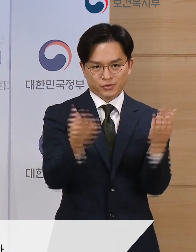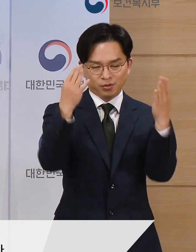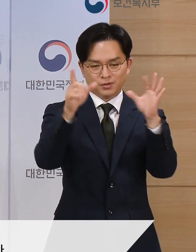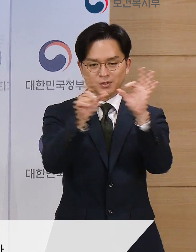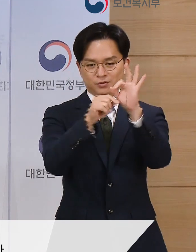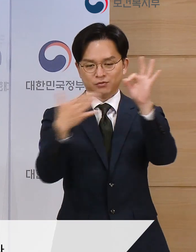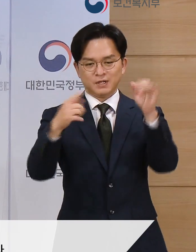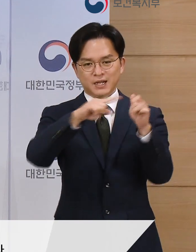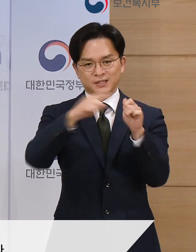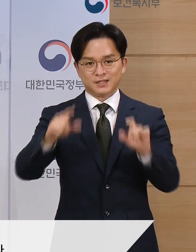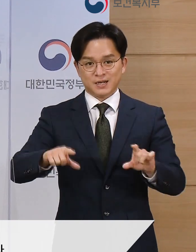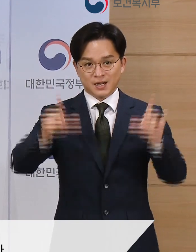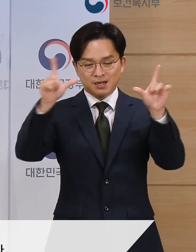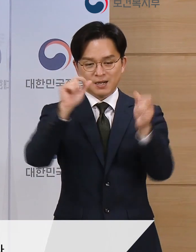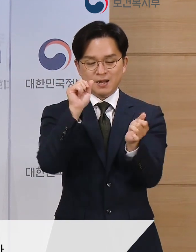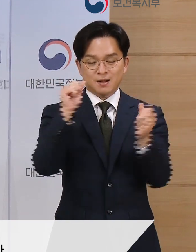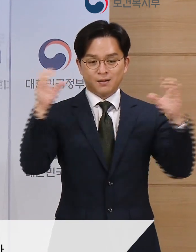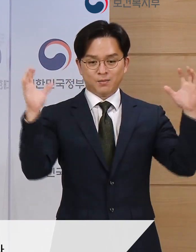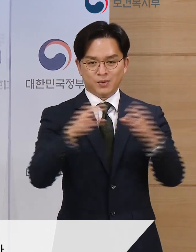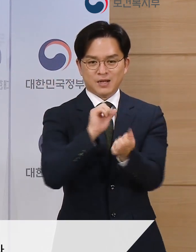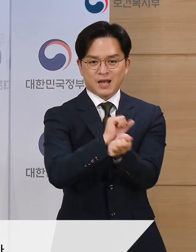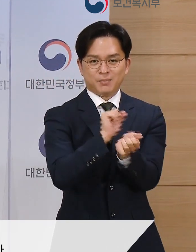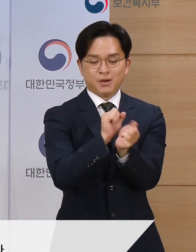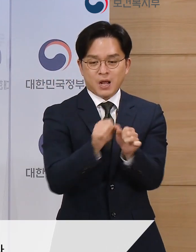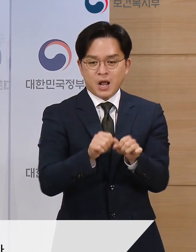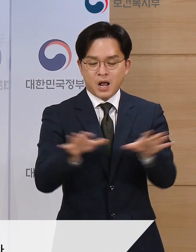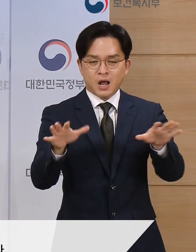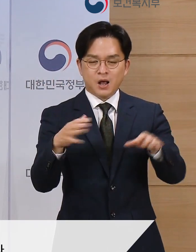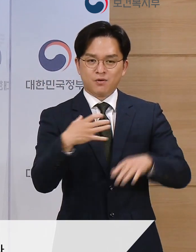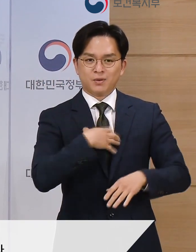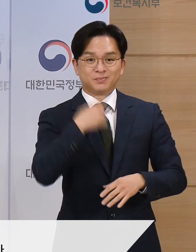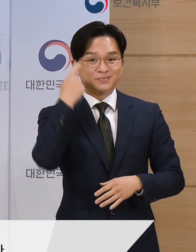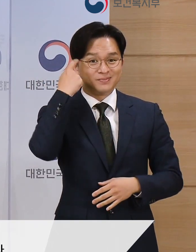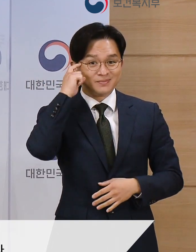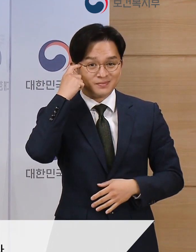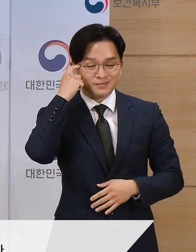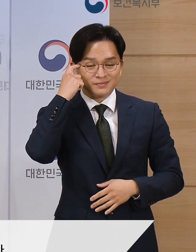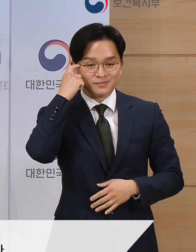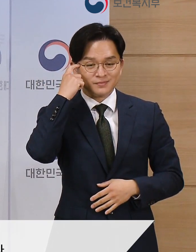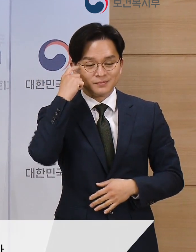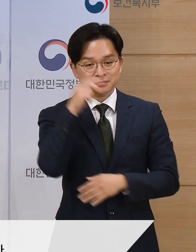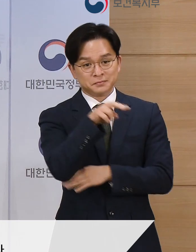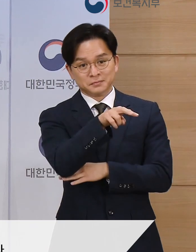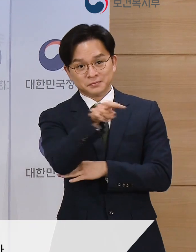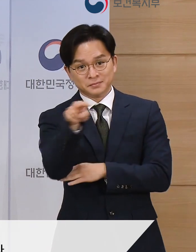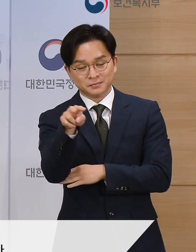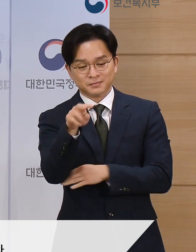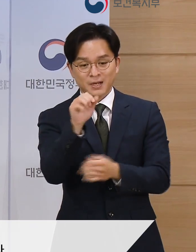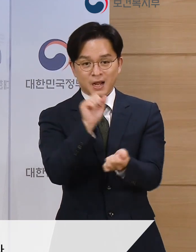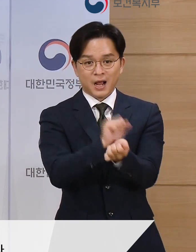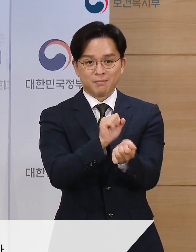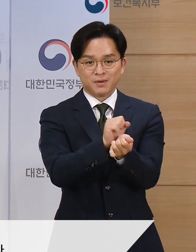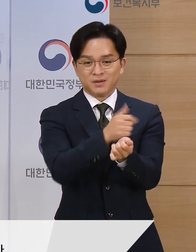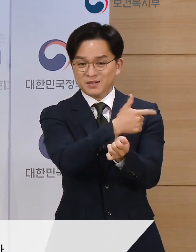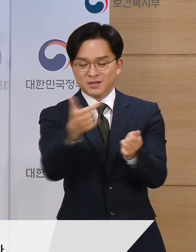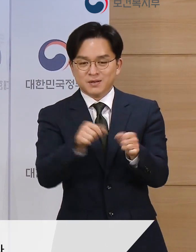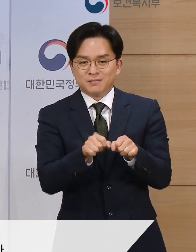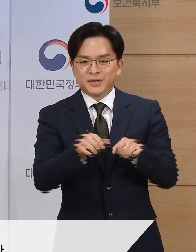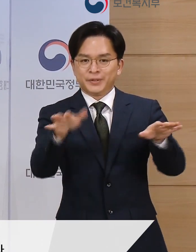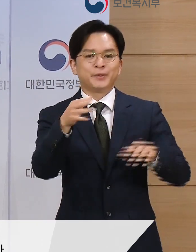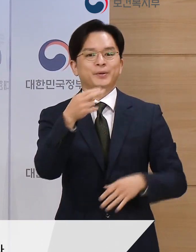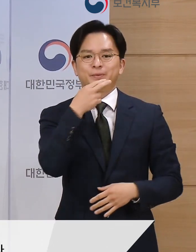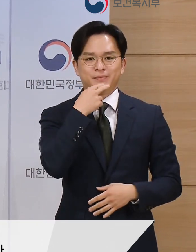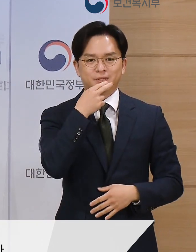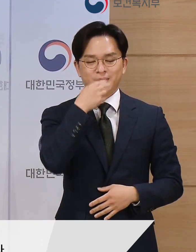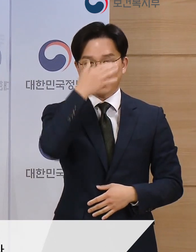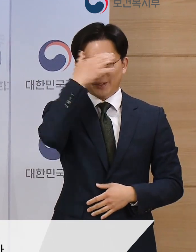추석과 한글날 연휴로 인한 감염 확산을 우려하였으나 현재까지는 대규모 확산 추이는 나타나지 않고